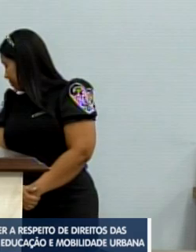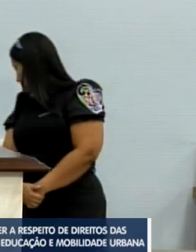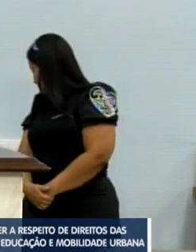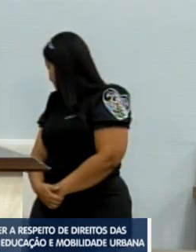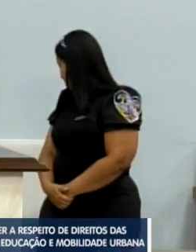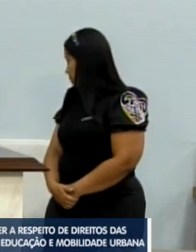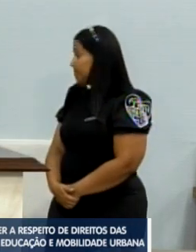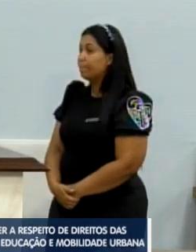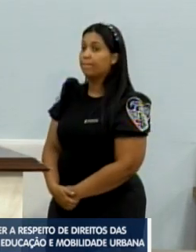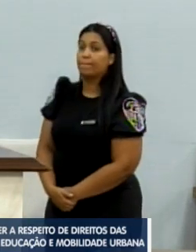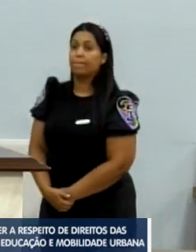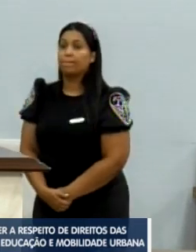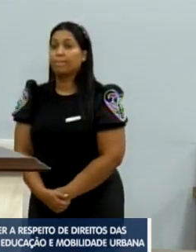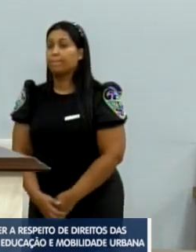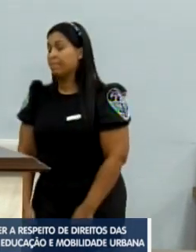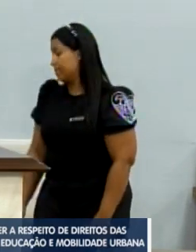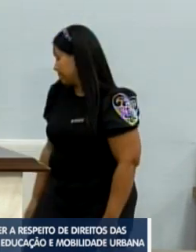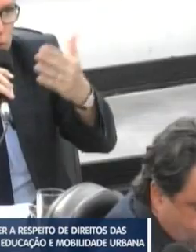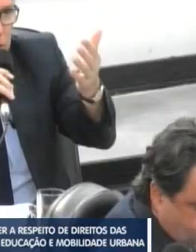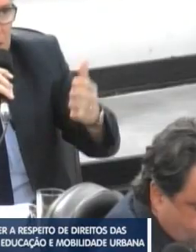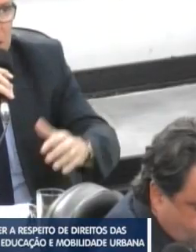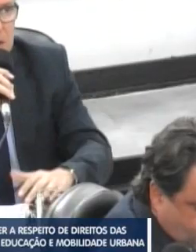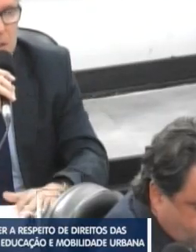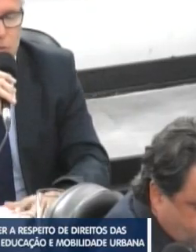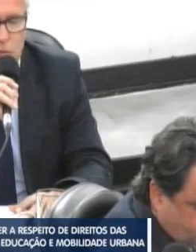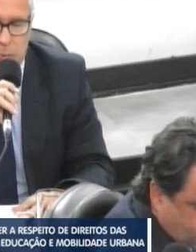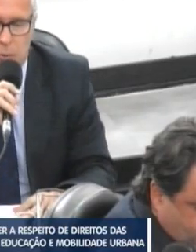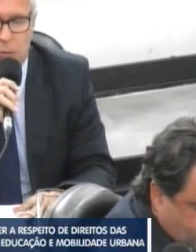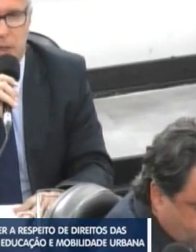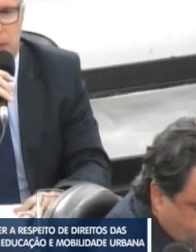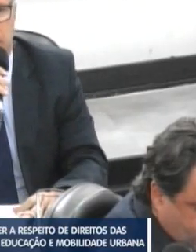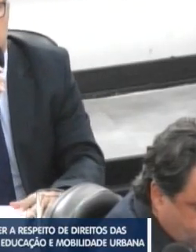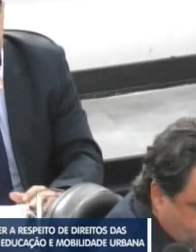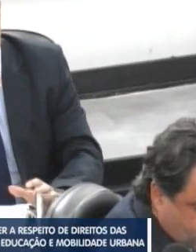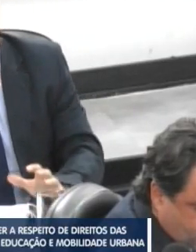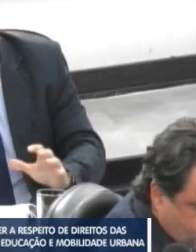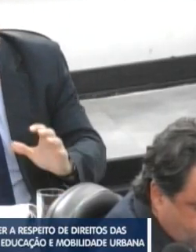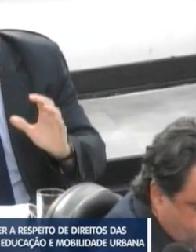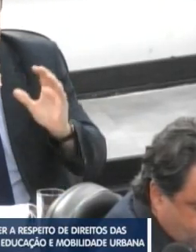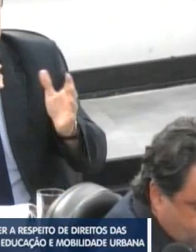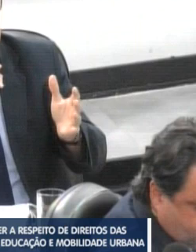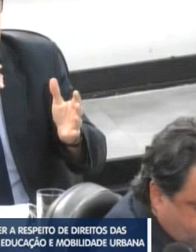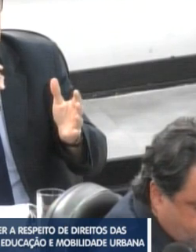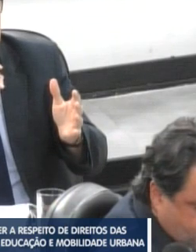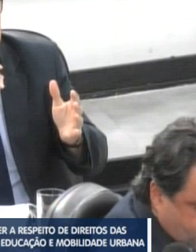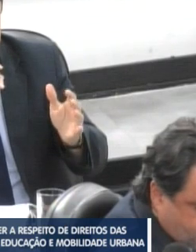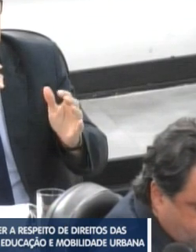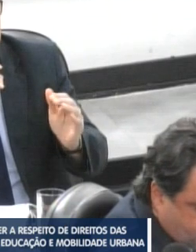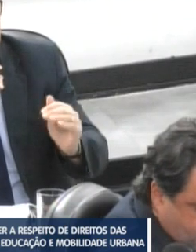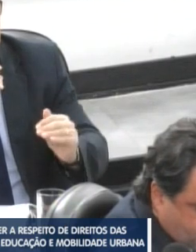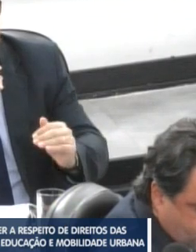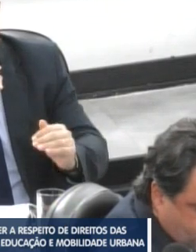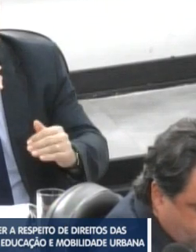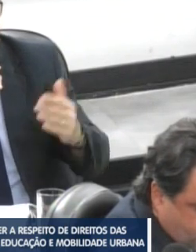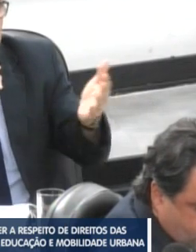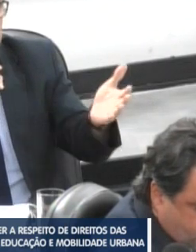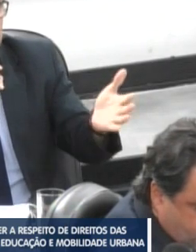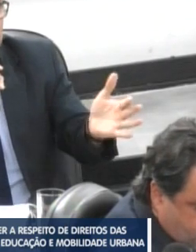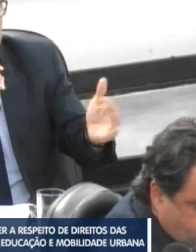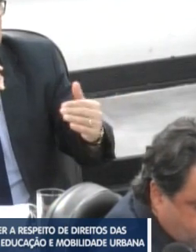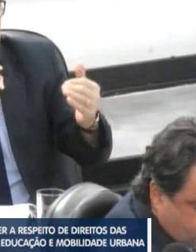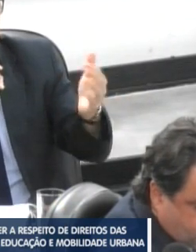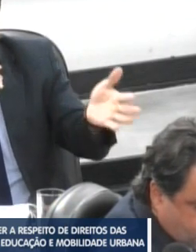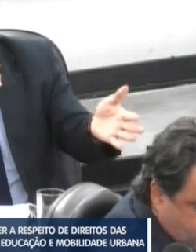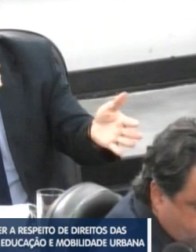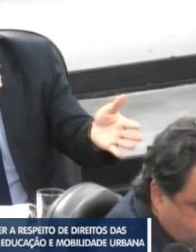disponibilizado o seu tempo, quase que uma tarde inteira, pedir desculpa, hoje nós atrasamos um pouco aqui. É muito importante sua vinda aqui. pelo